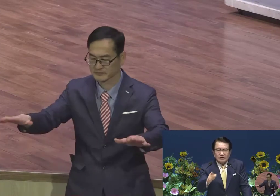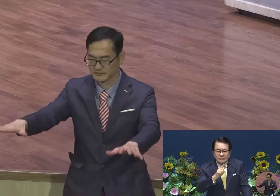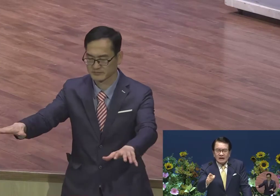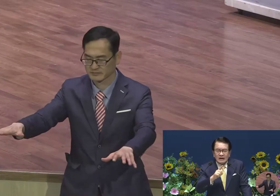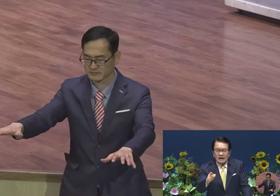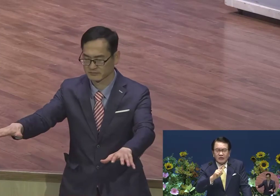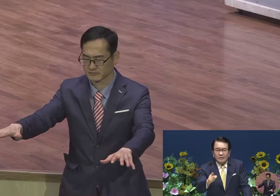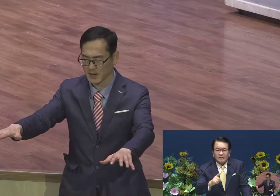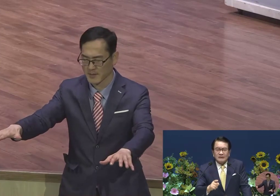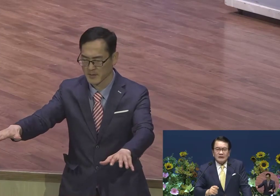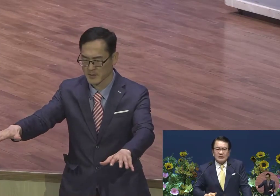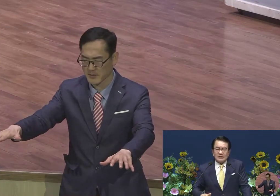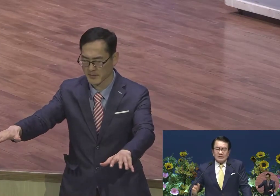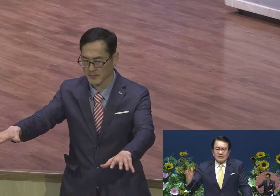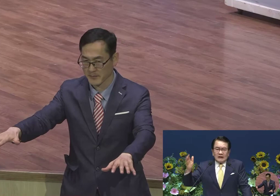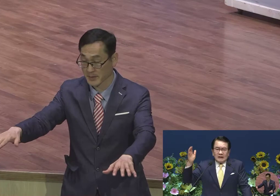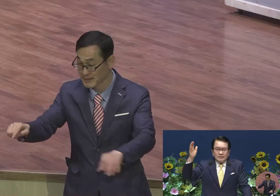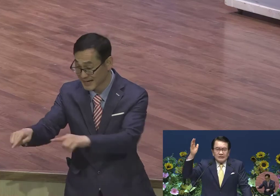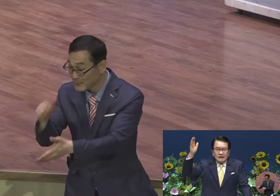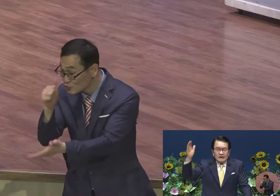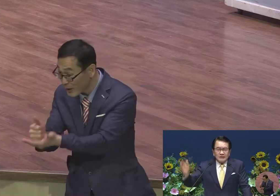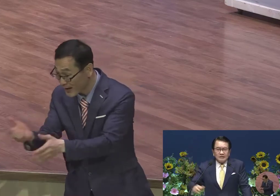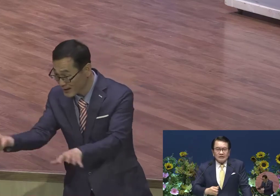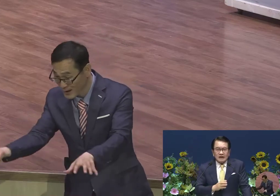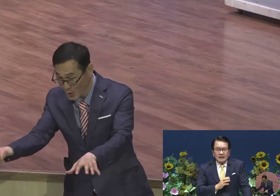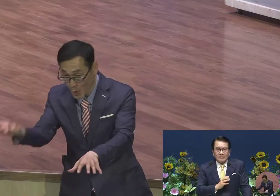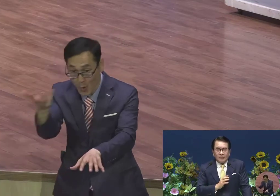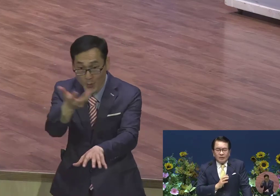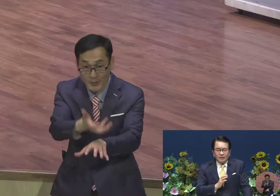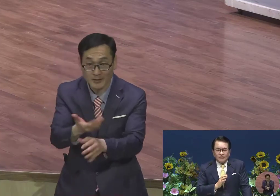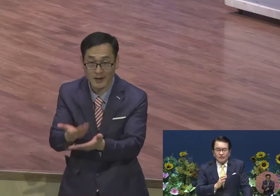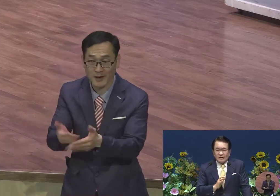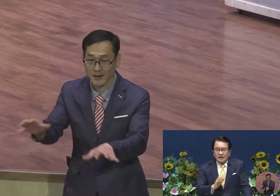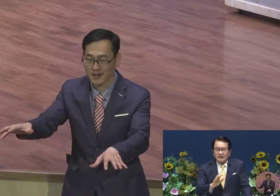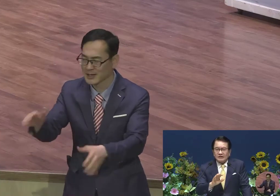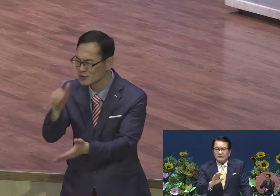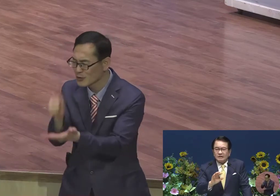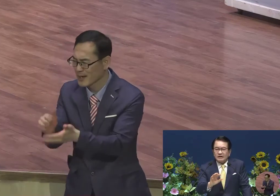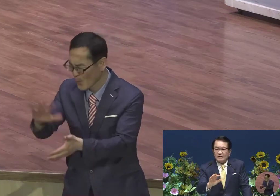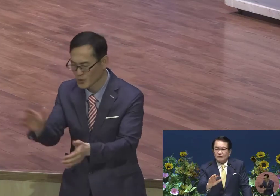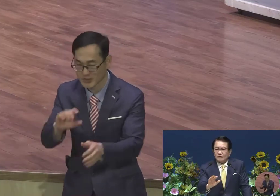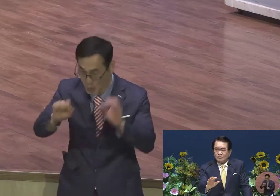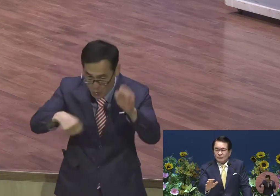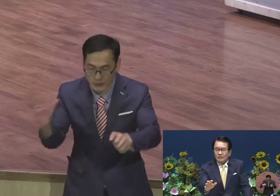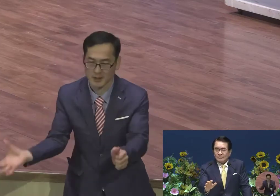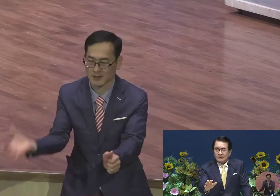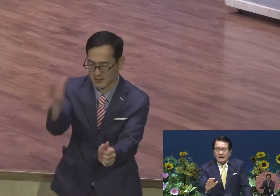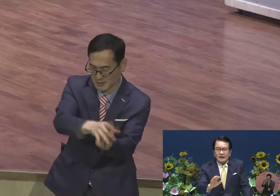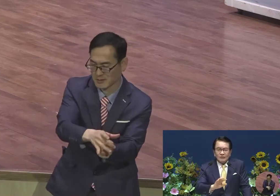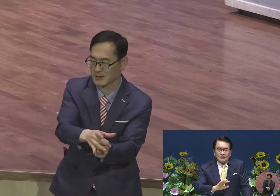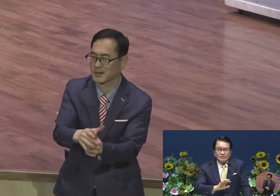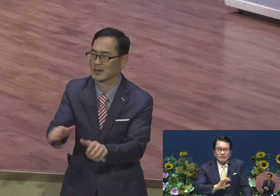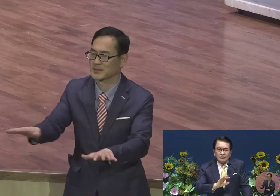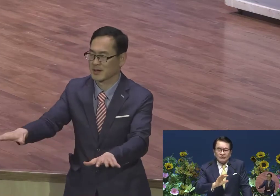이런 죄 이런 죄 고백하면 아버지 하나님 이 사람의 모든 죄를 이 짐승에게 위임합니다 짐승으로